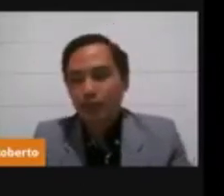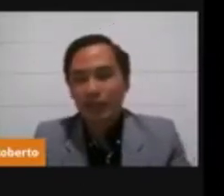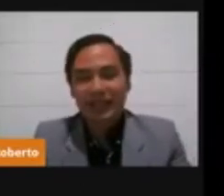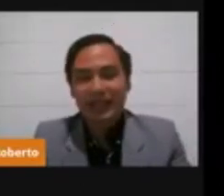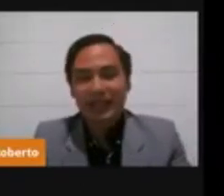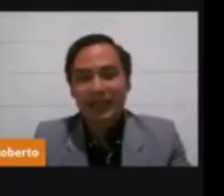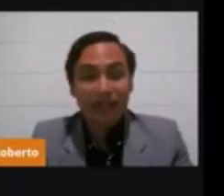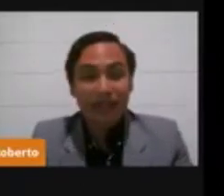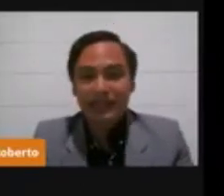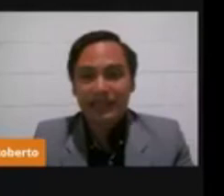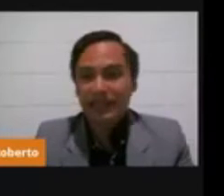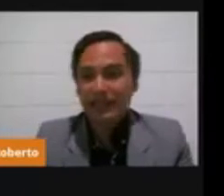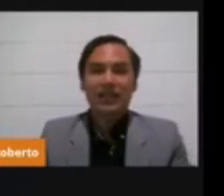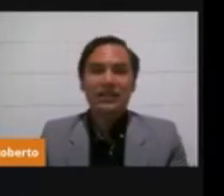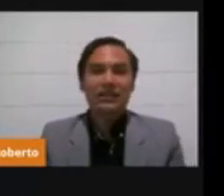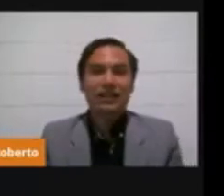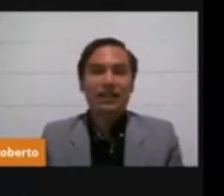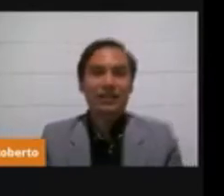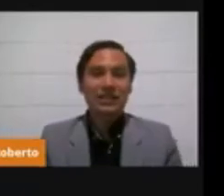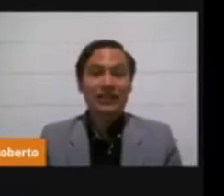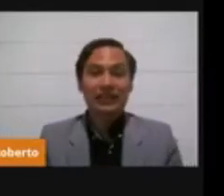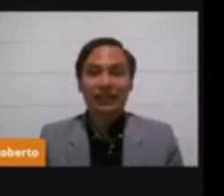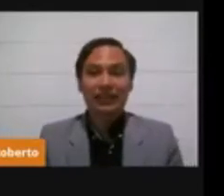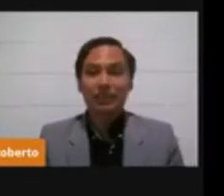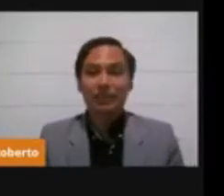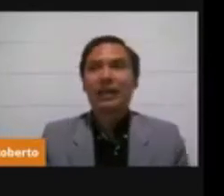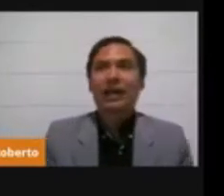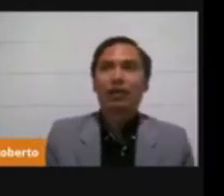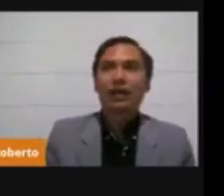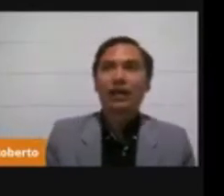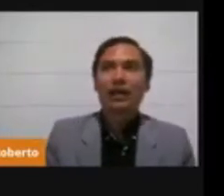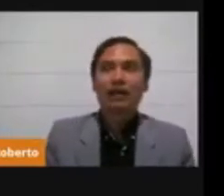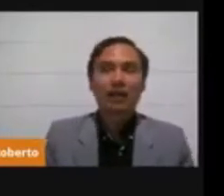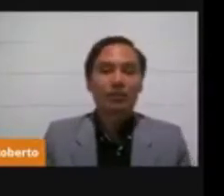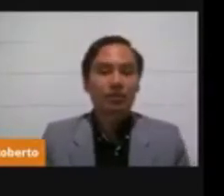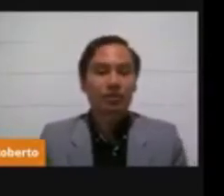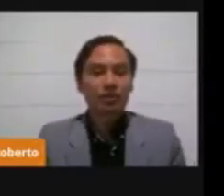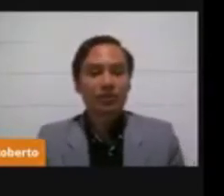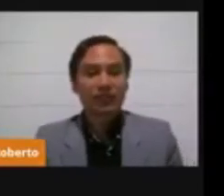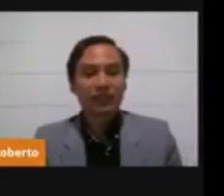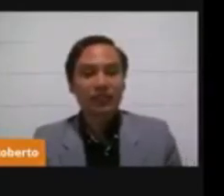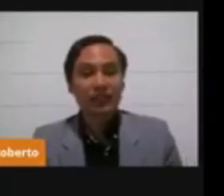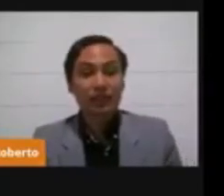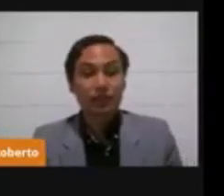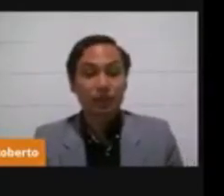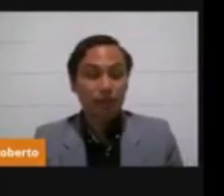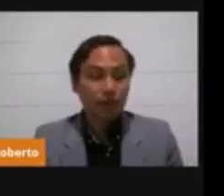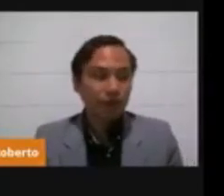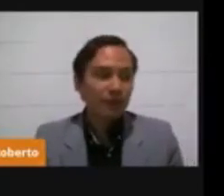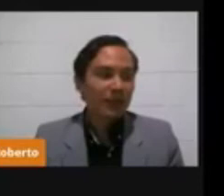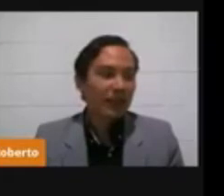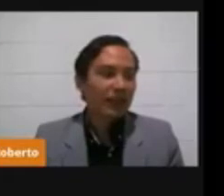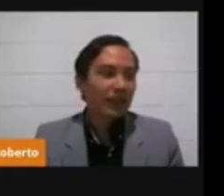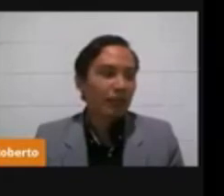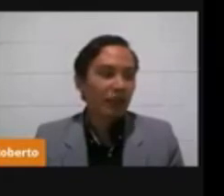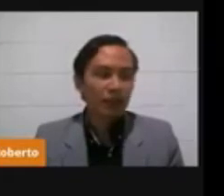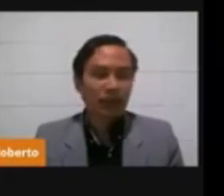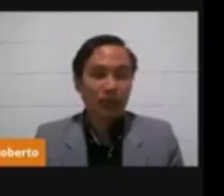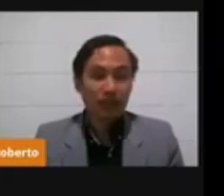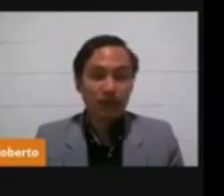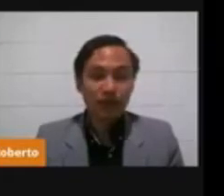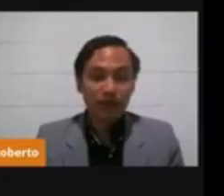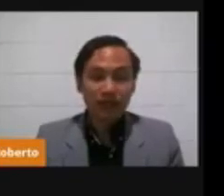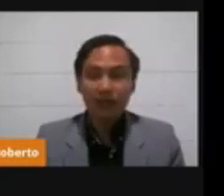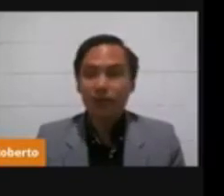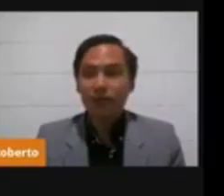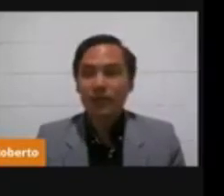inclusión? Porque creo que este tema también está como bastante de moda. Ahora hablamos de la inclusión, por ejemplo, el